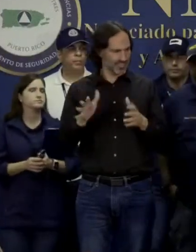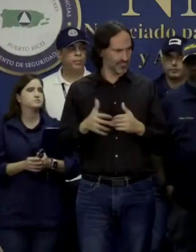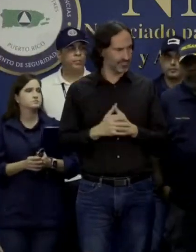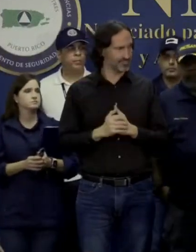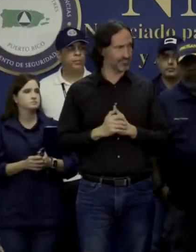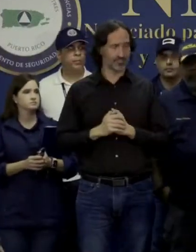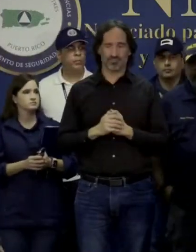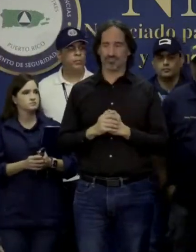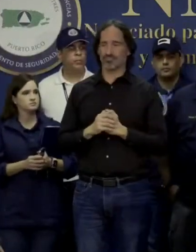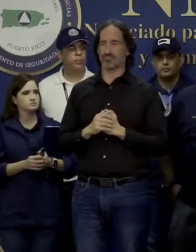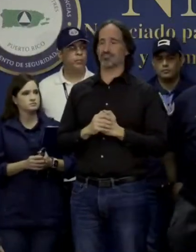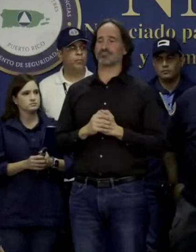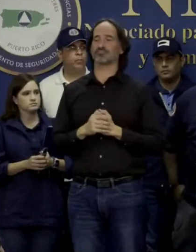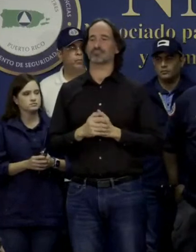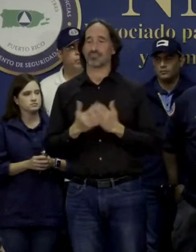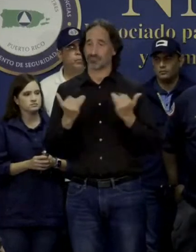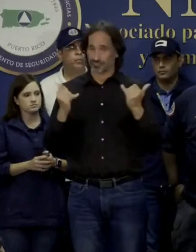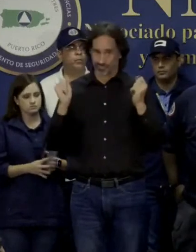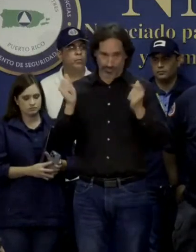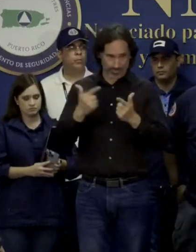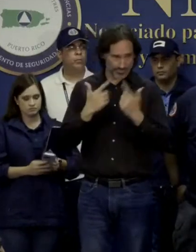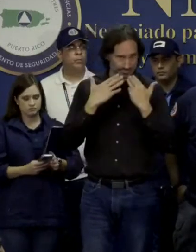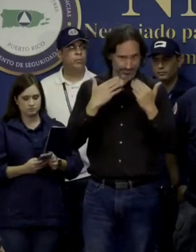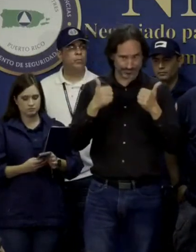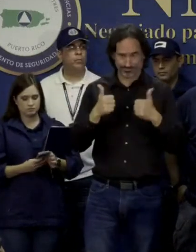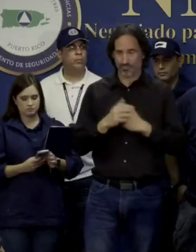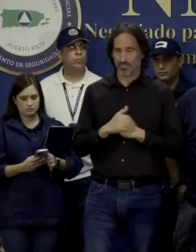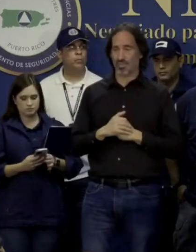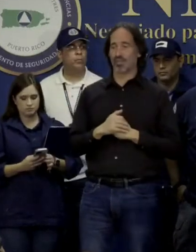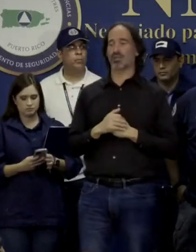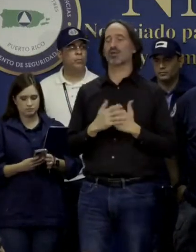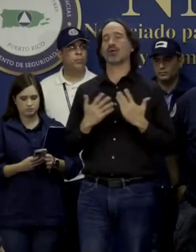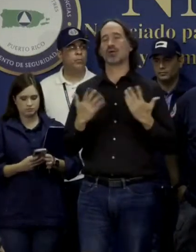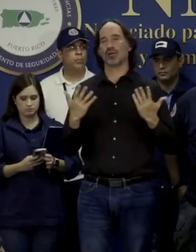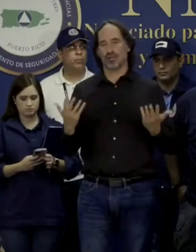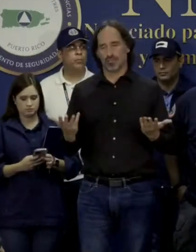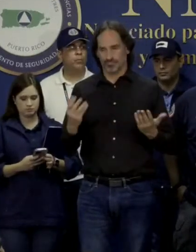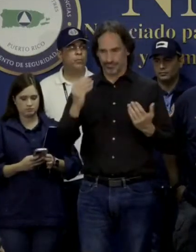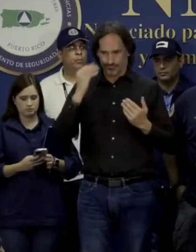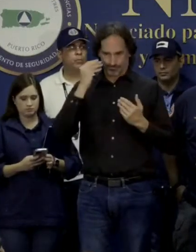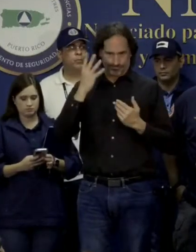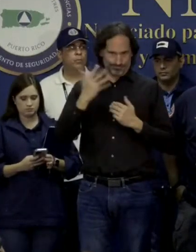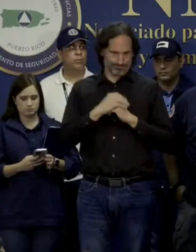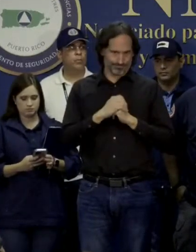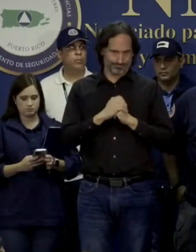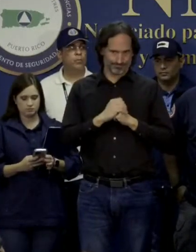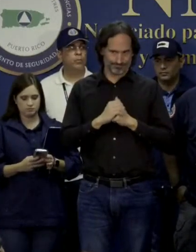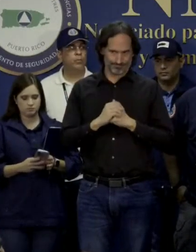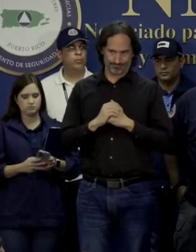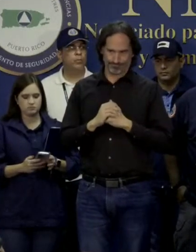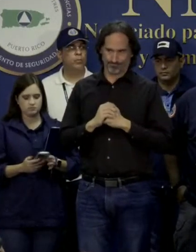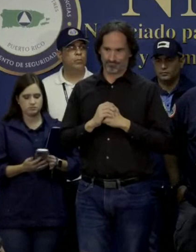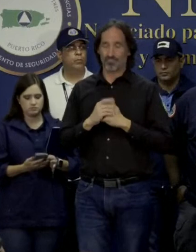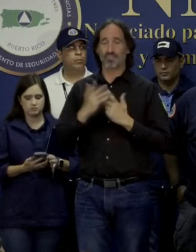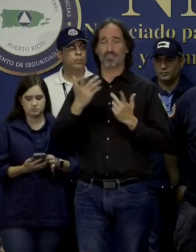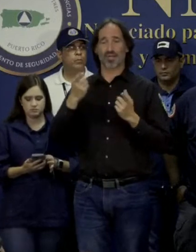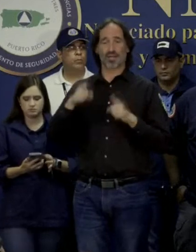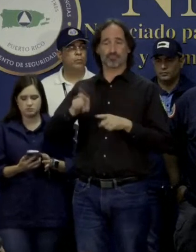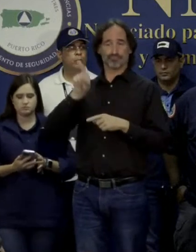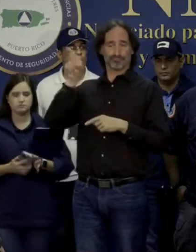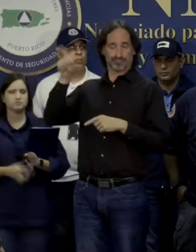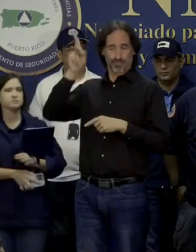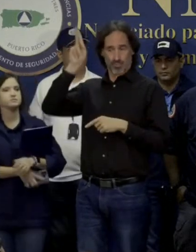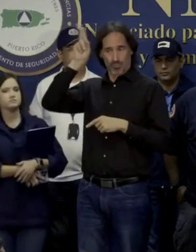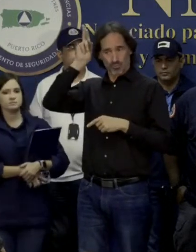Buenos días a todas y todos. Ya el personal de puente se está en camino a Utuado, está en comunicación con el general Reyes y la Guardia